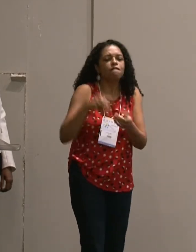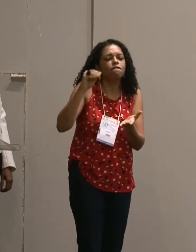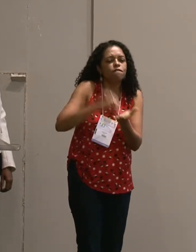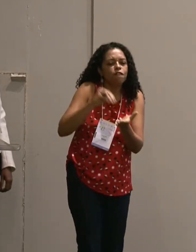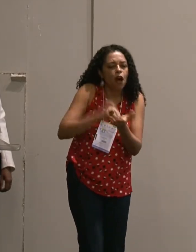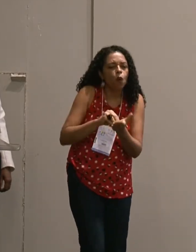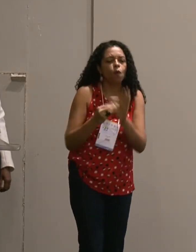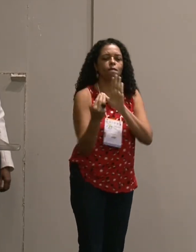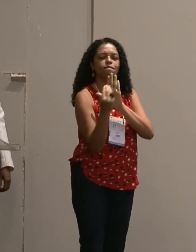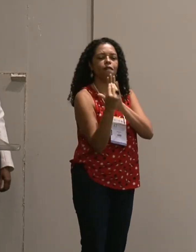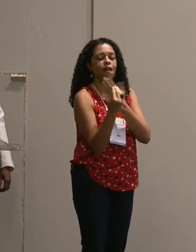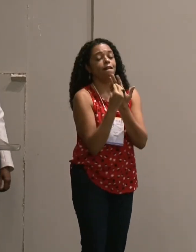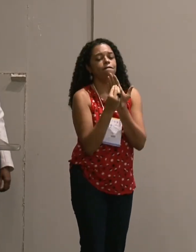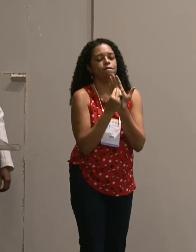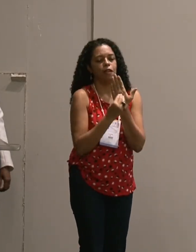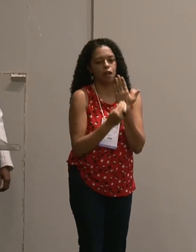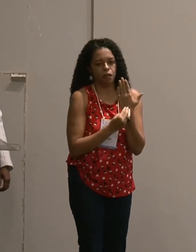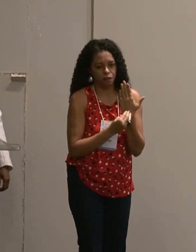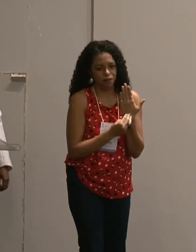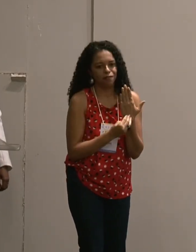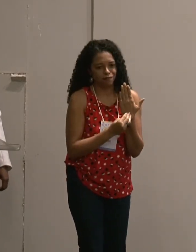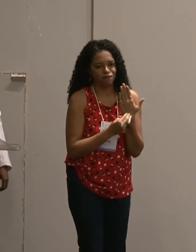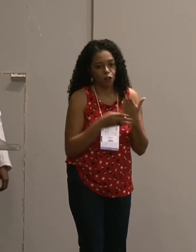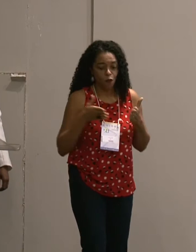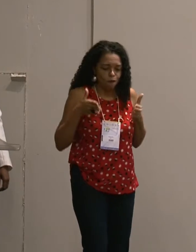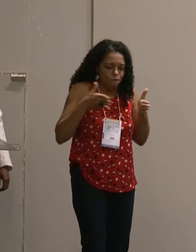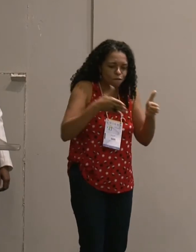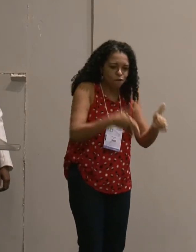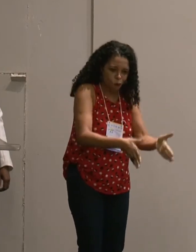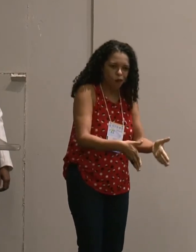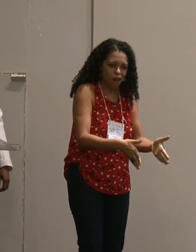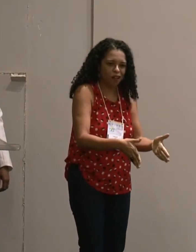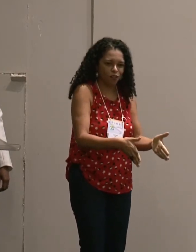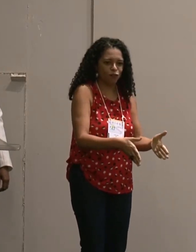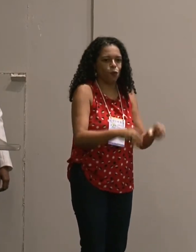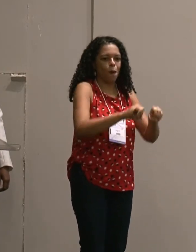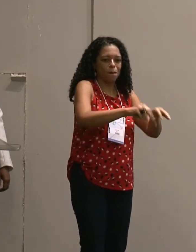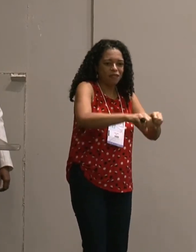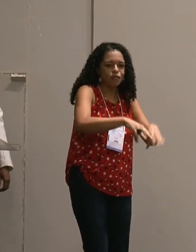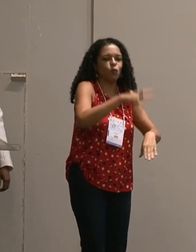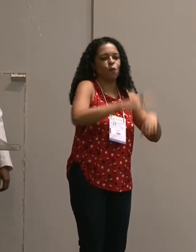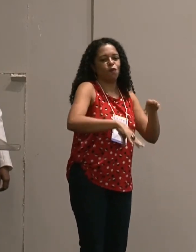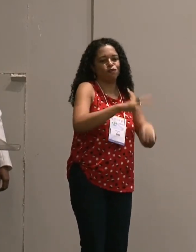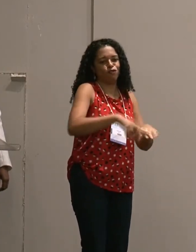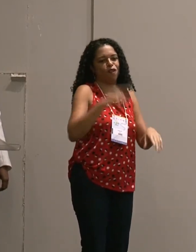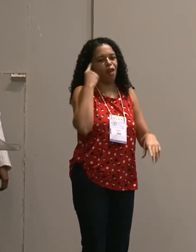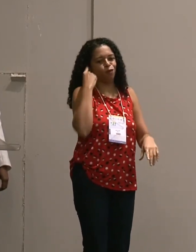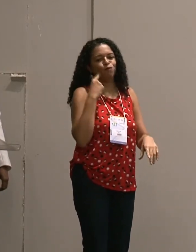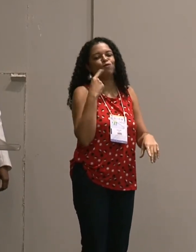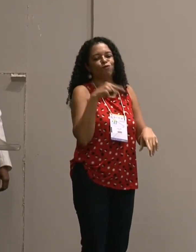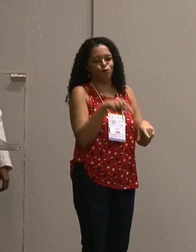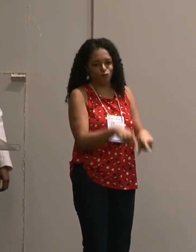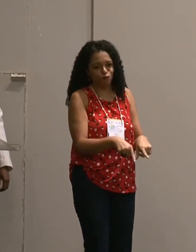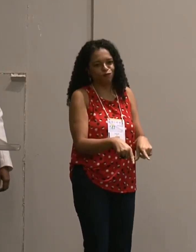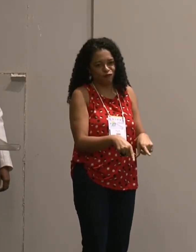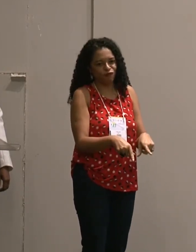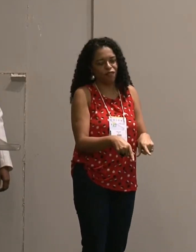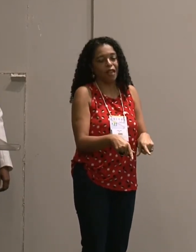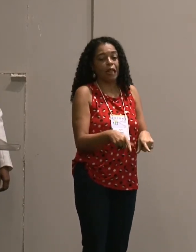e também faltam algumas referências faltam algumas referências na área de educação profissional